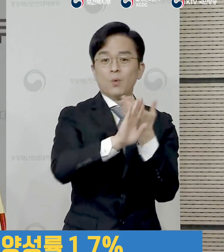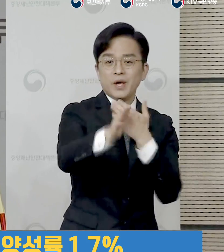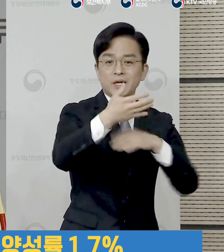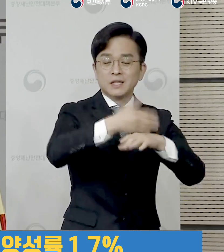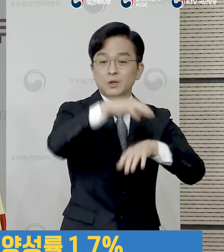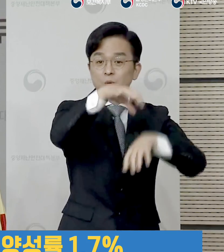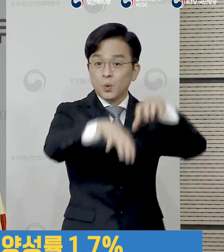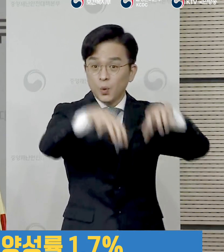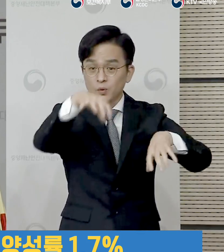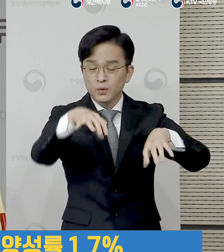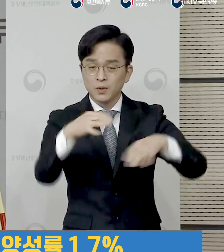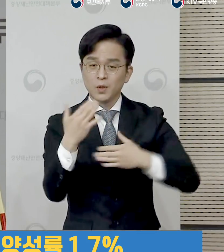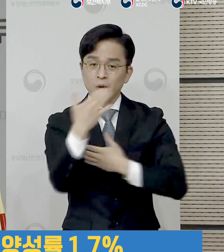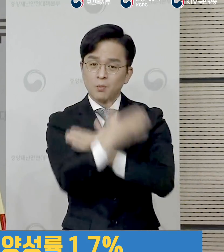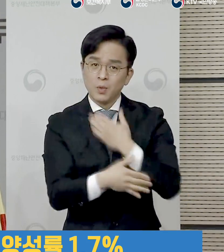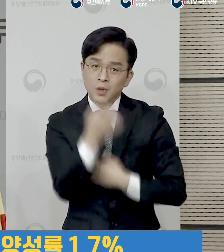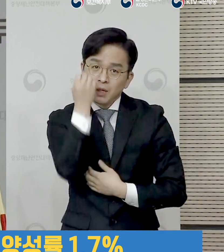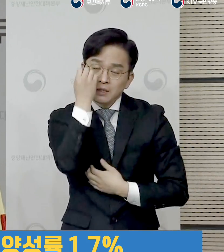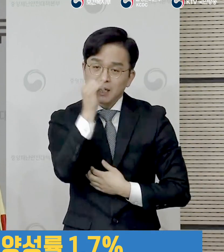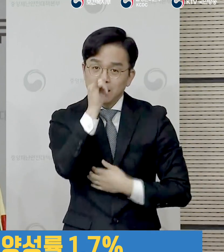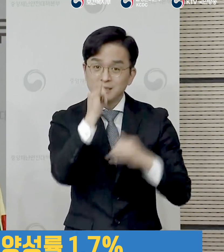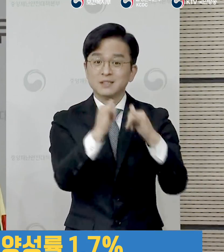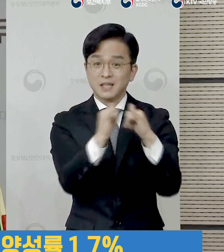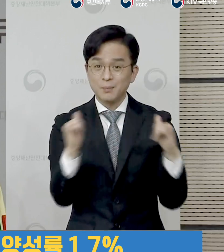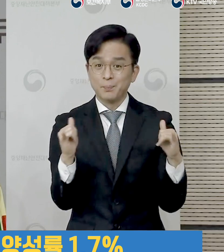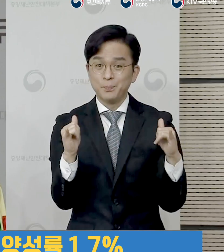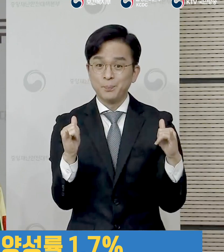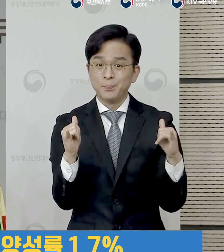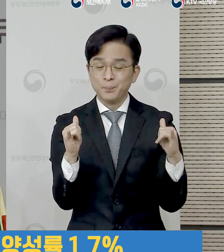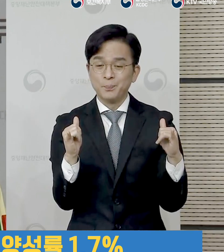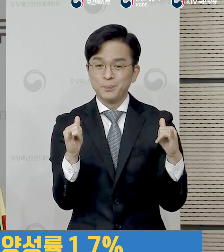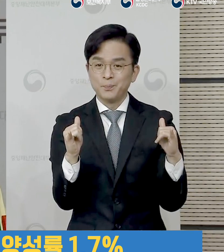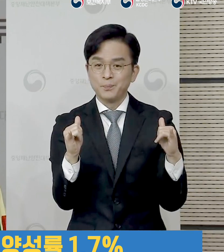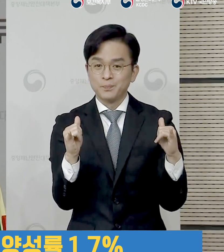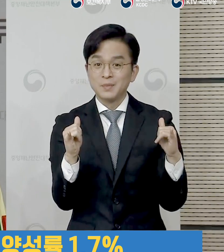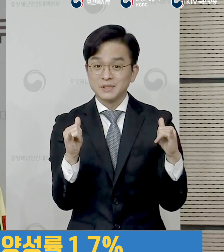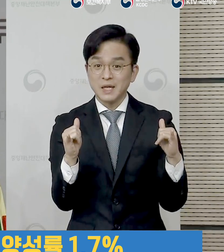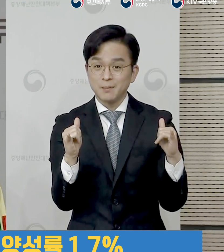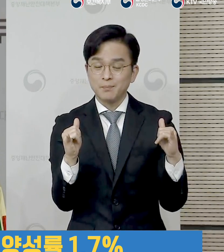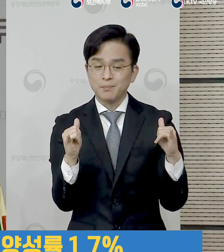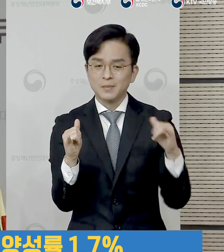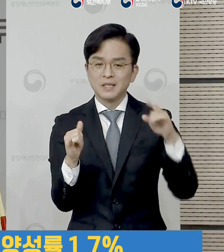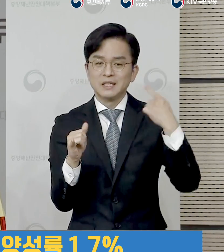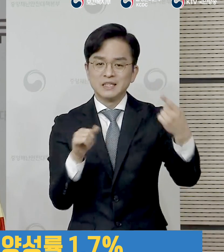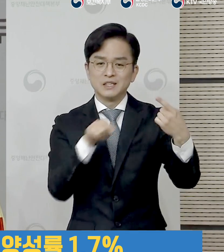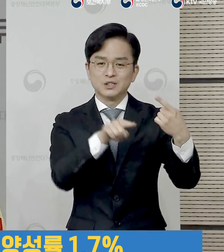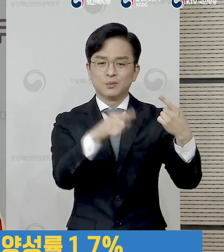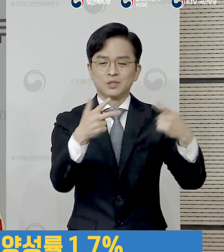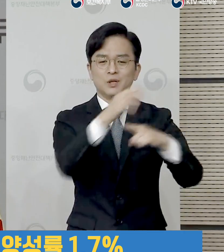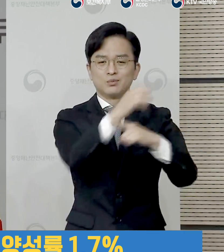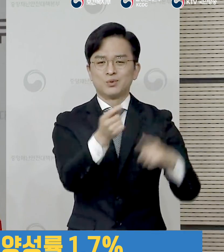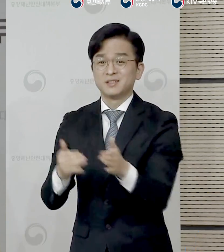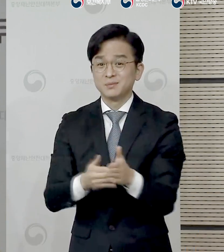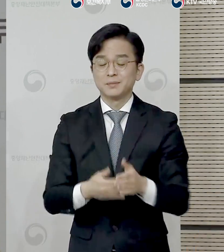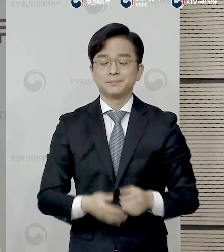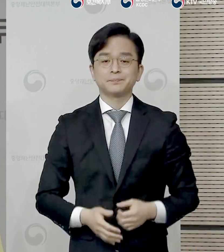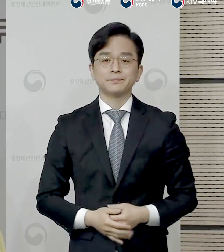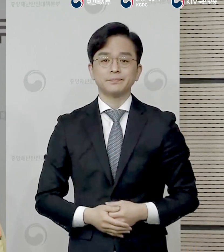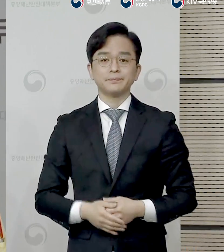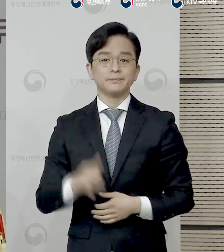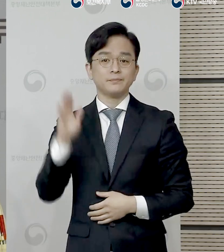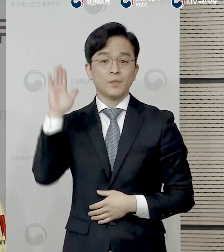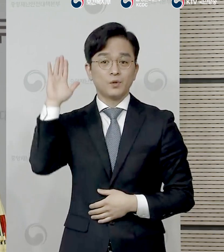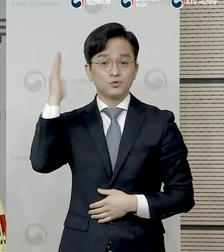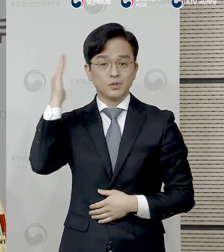지역 유증상자 신도들 가운데서의 양성률은 1.7%로 나타나고 있습니다.